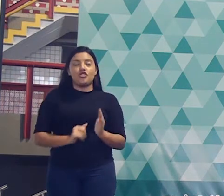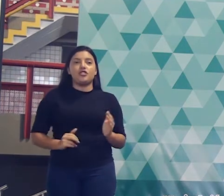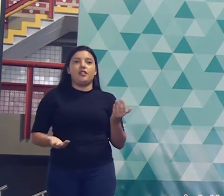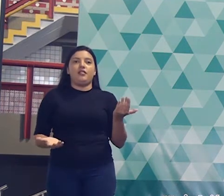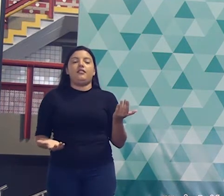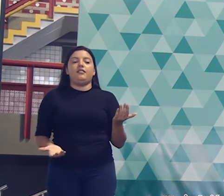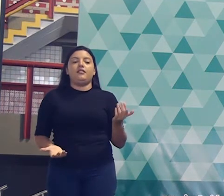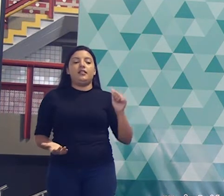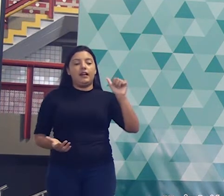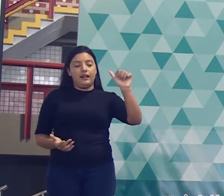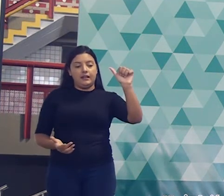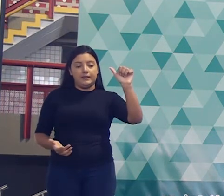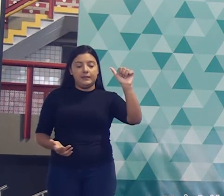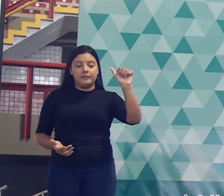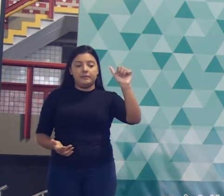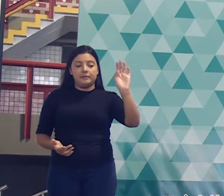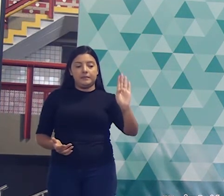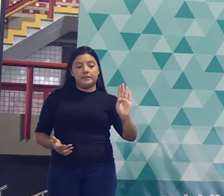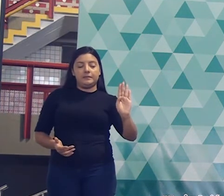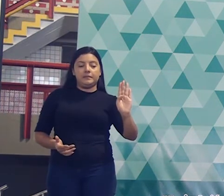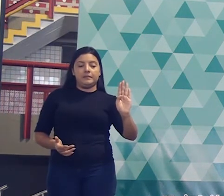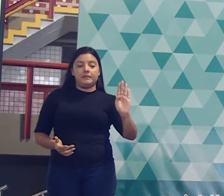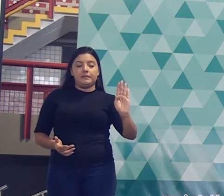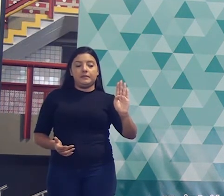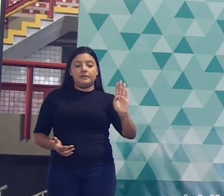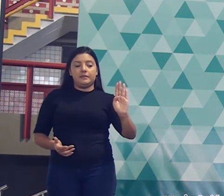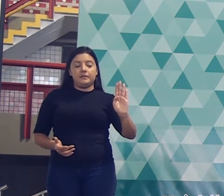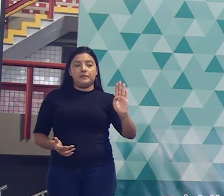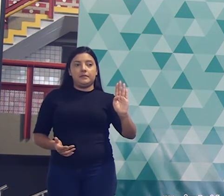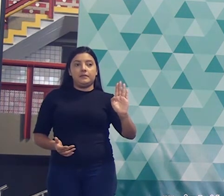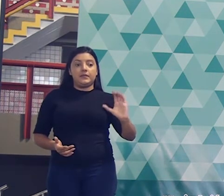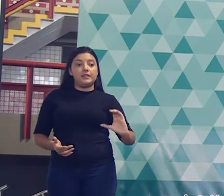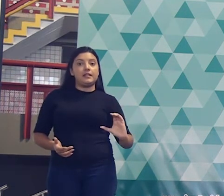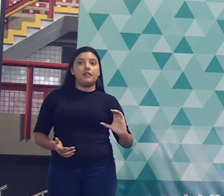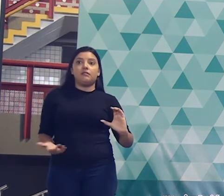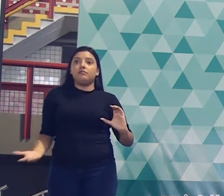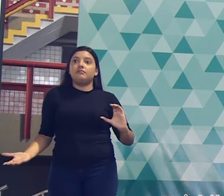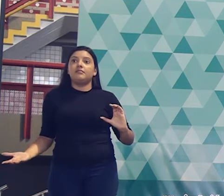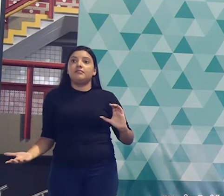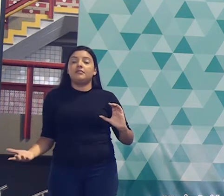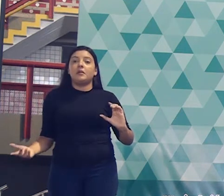item A, B e C.